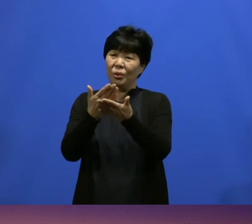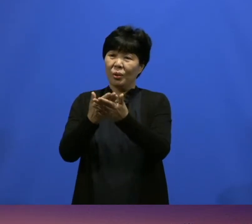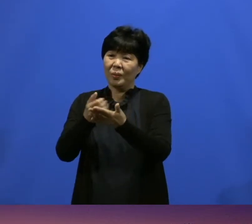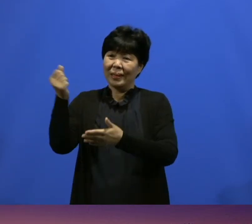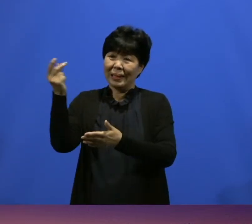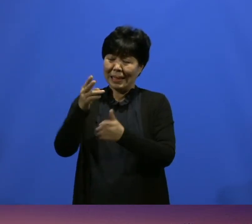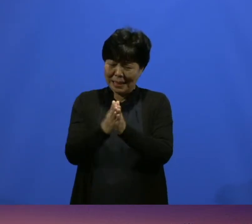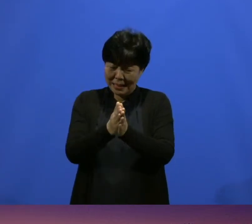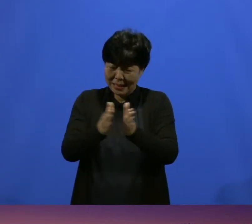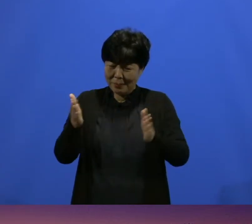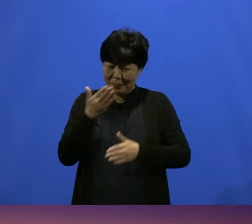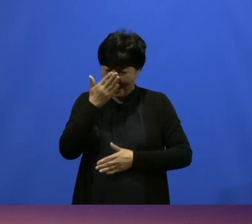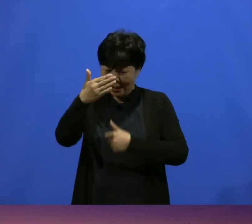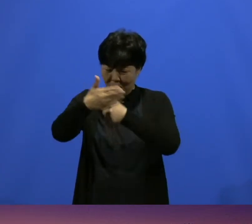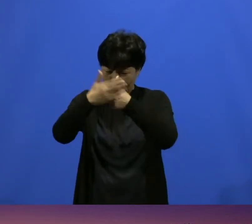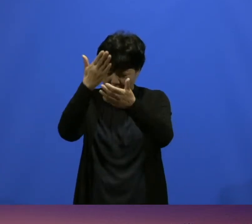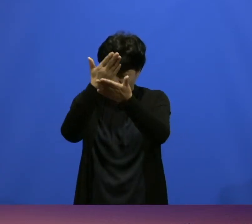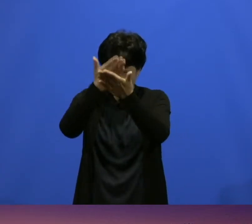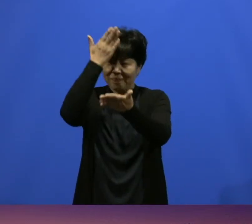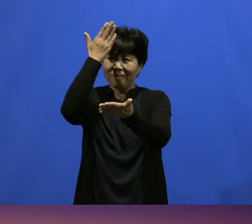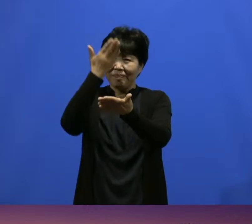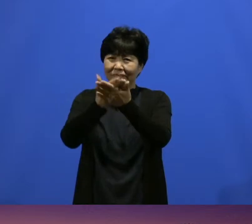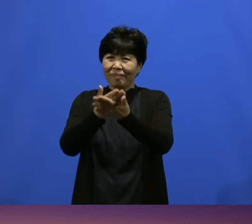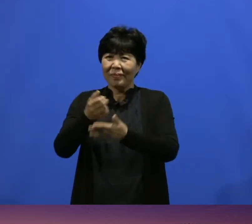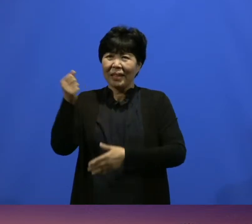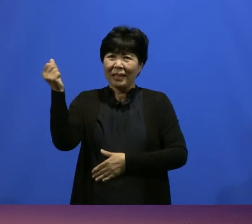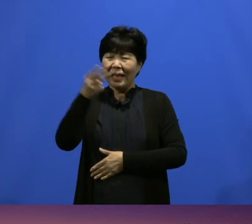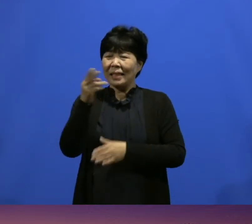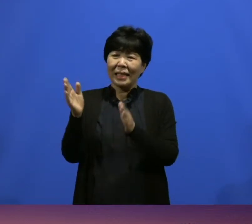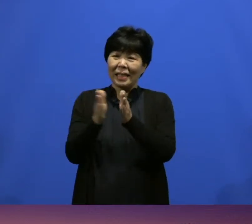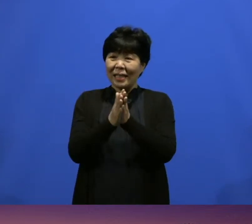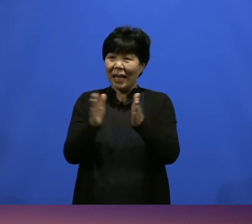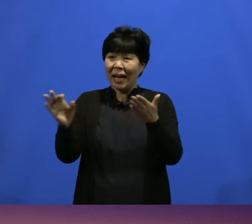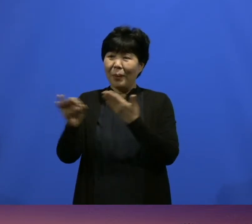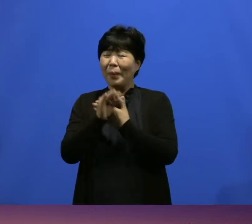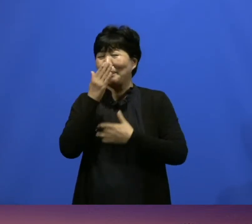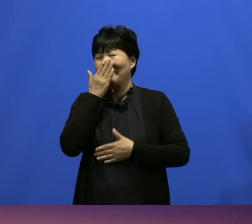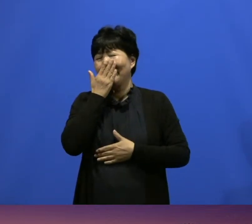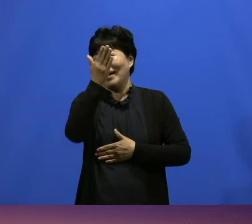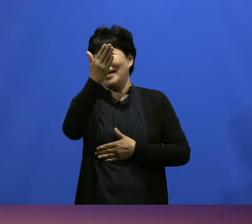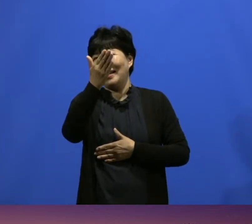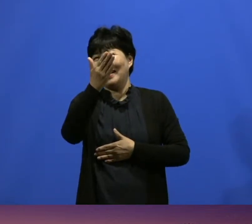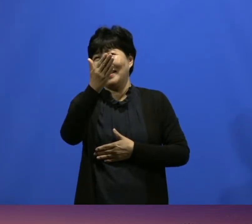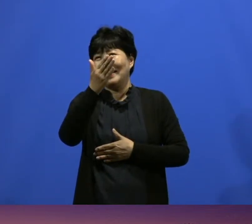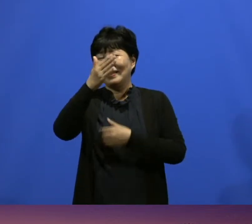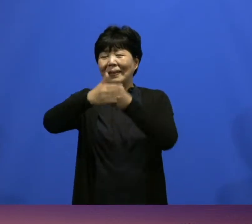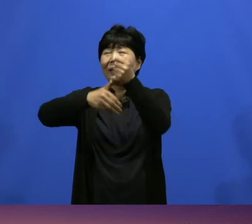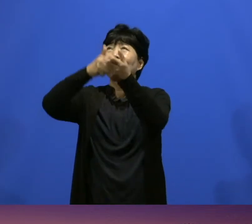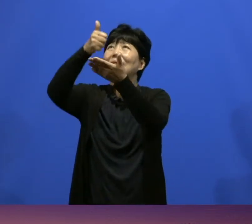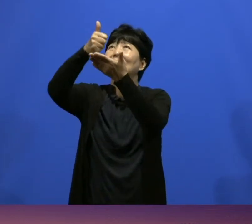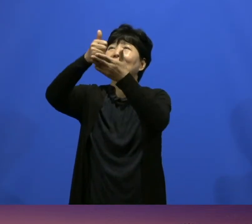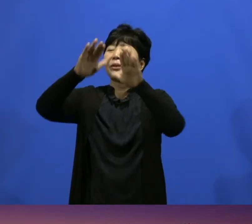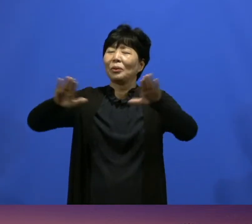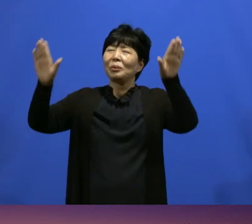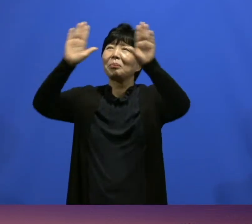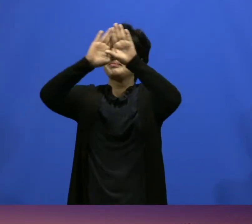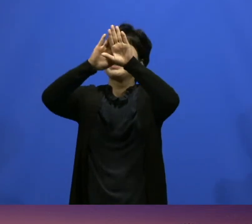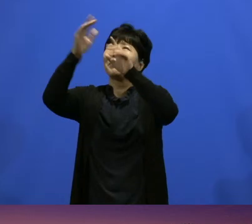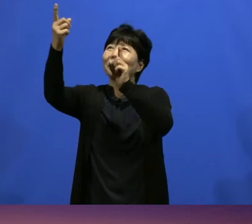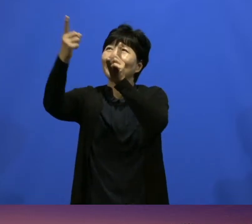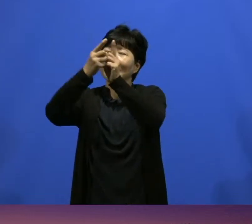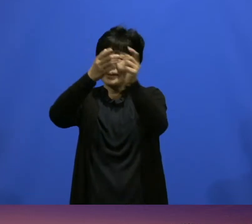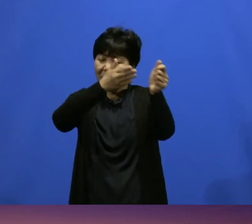하여 주십시오. 다시 시작하면 됩니다. 다시 시작하게 하시는 하나님을 오늘 이 밤에 만나시기를